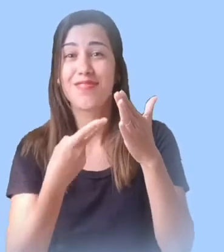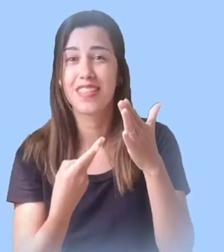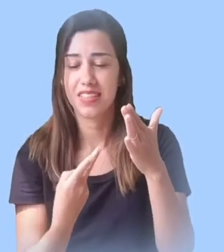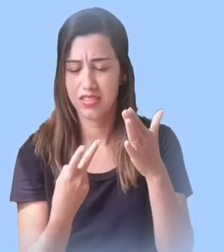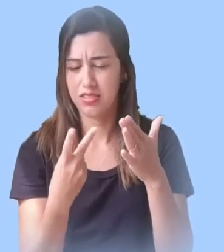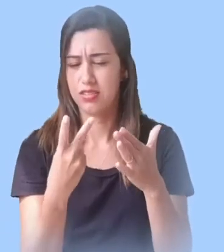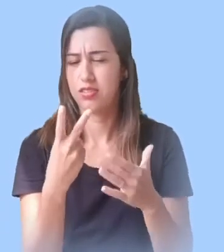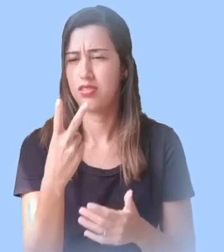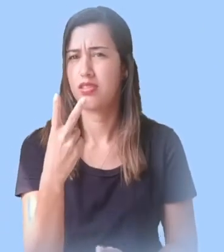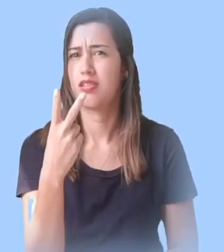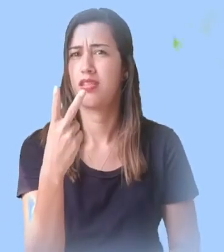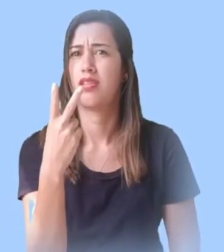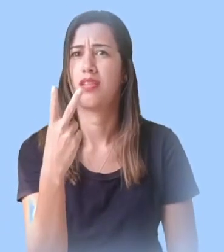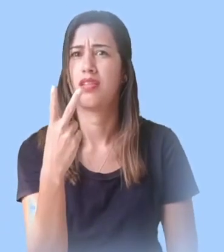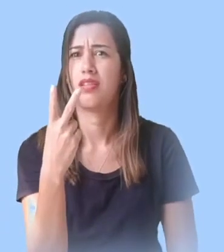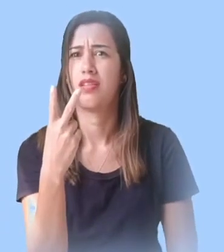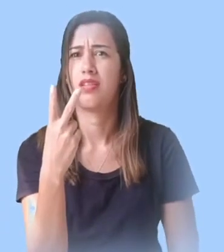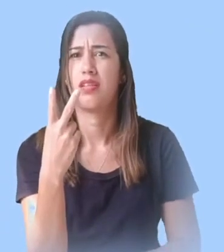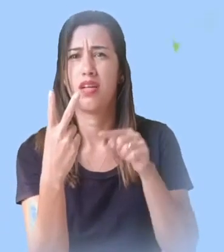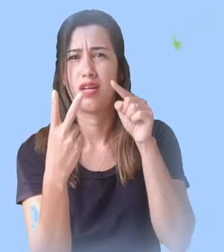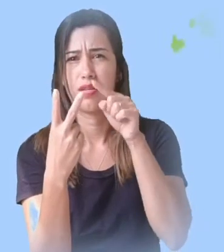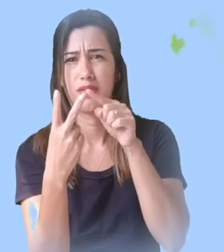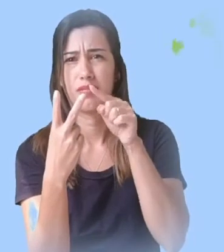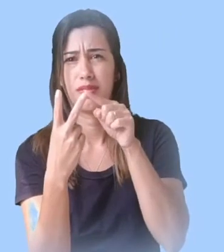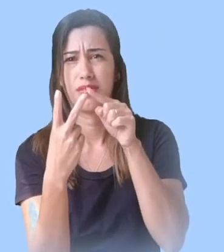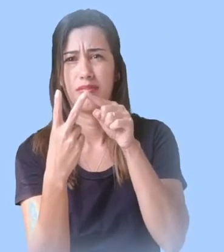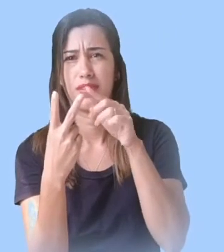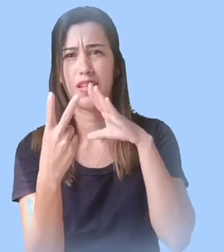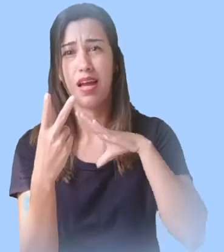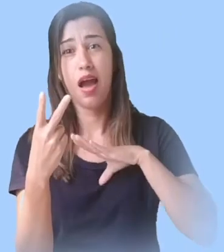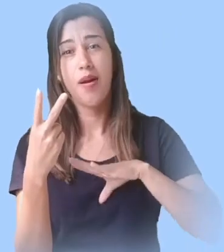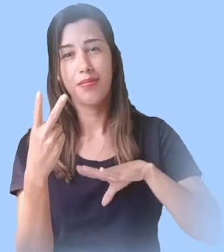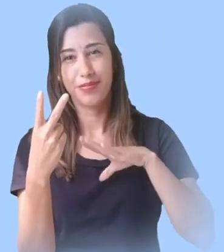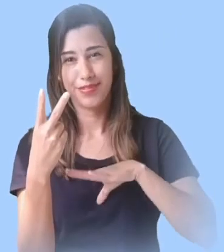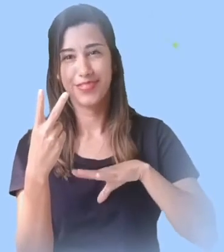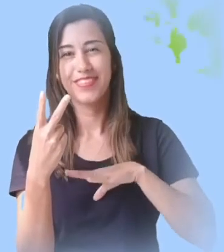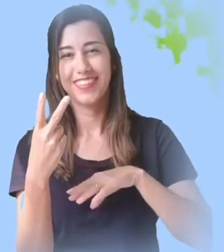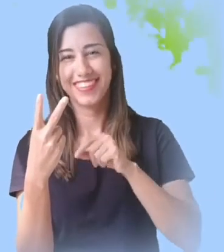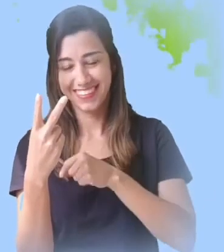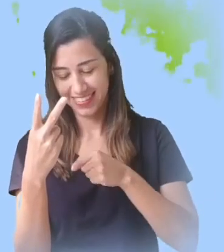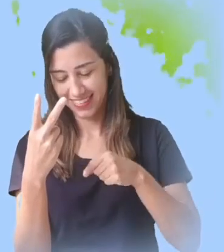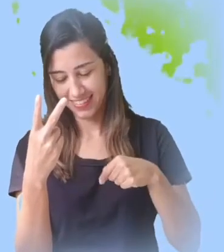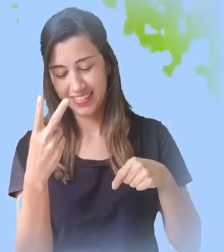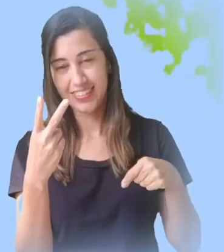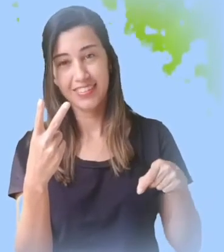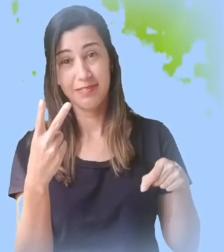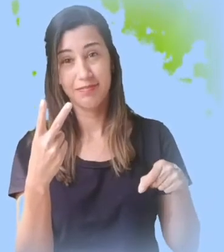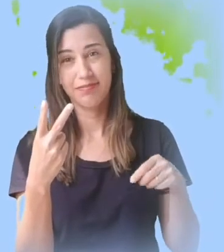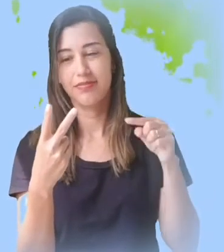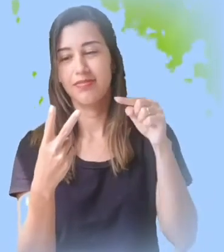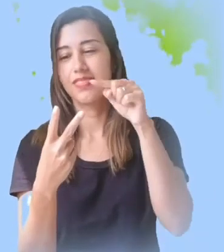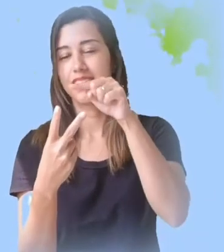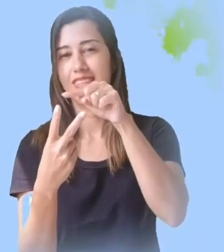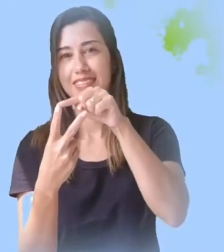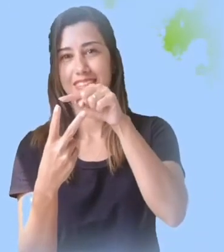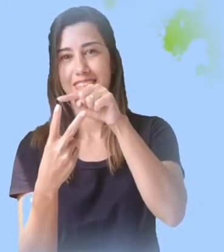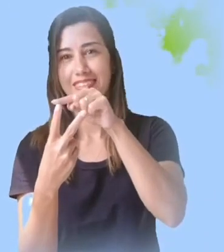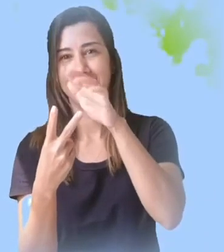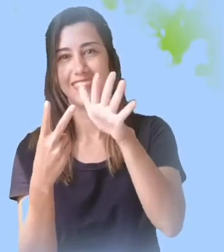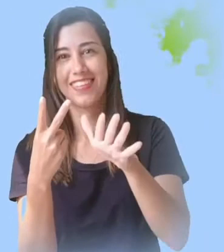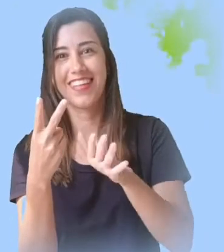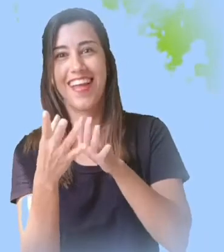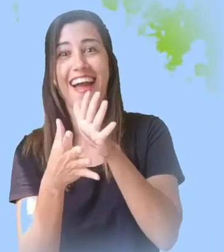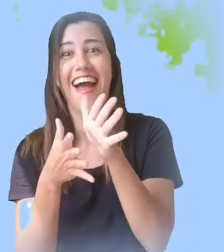ainda pedem a escola bilíngue. Como assim? O que significa isso? Significa que teriam uma língua escrita, que